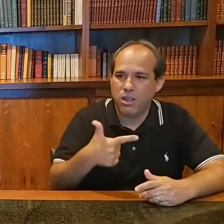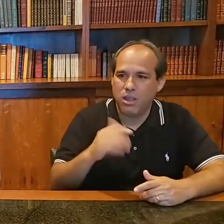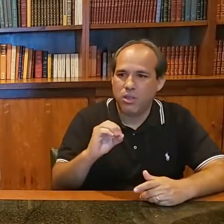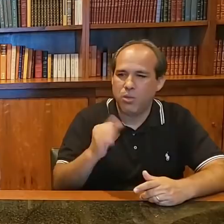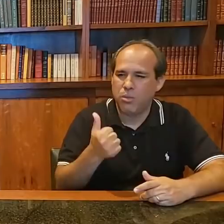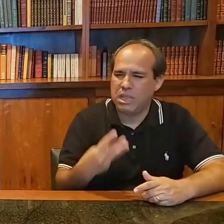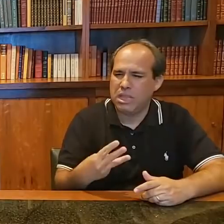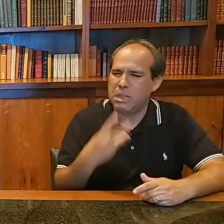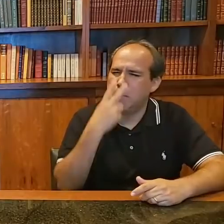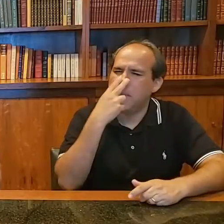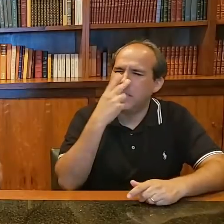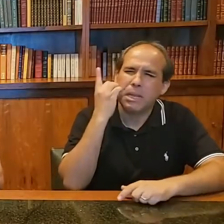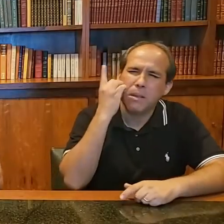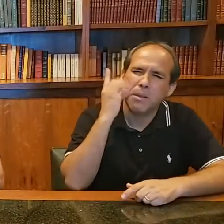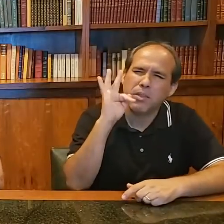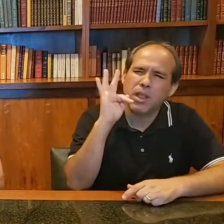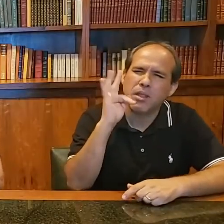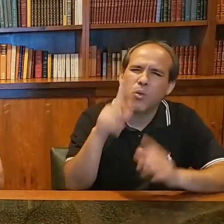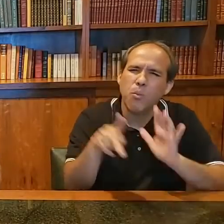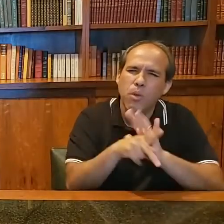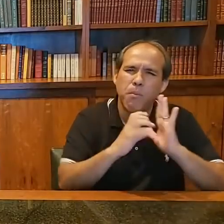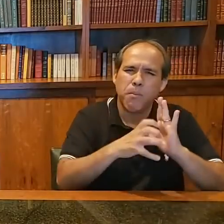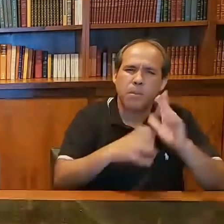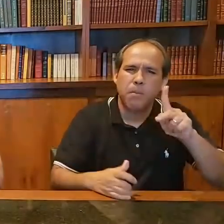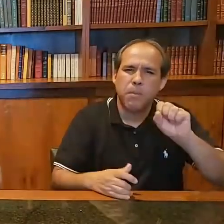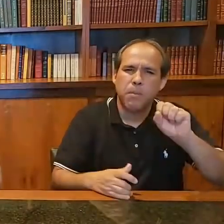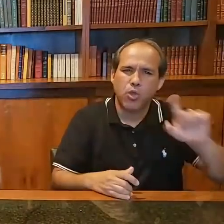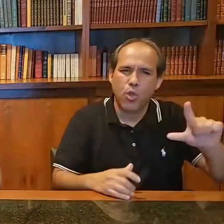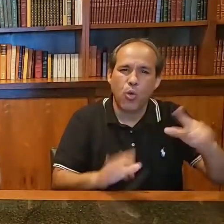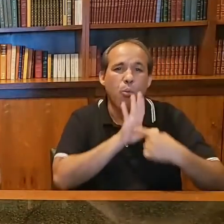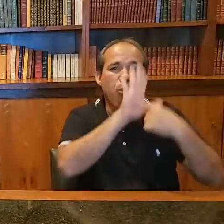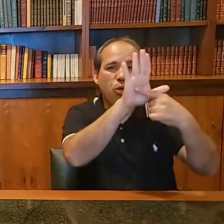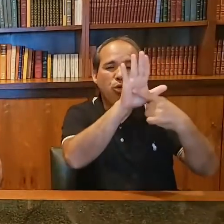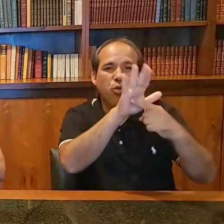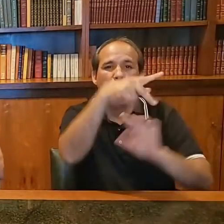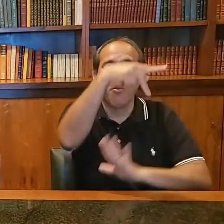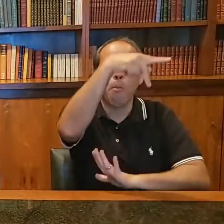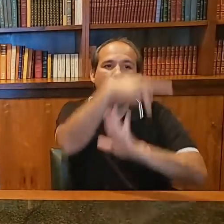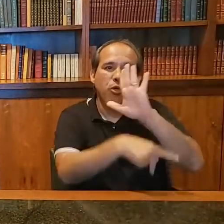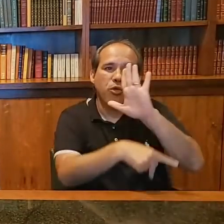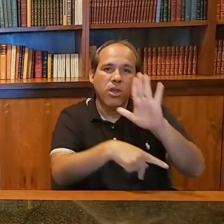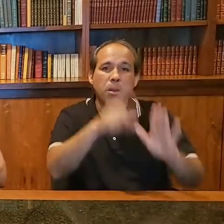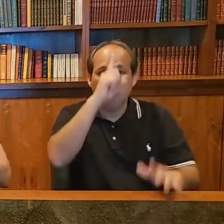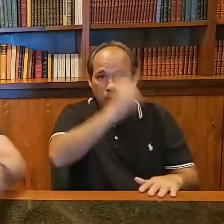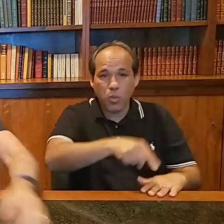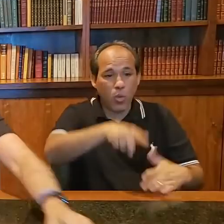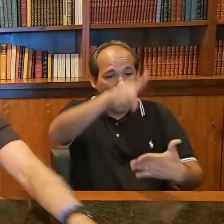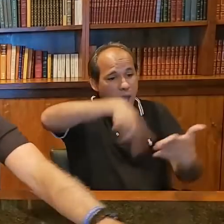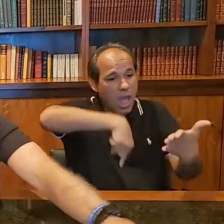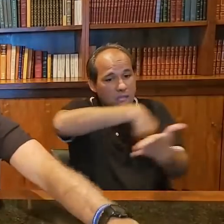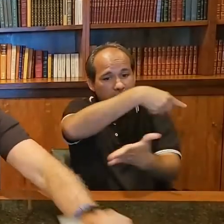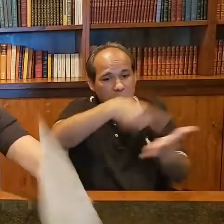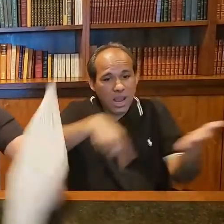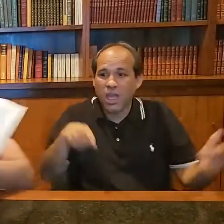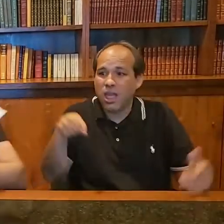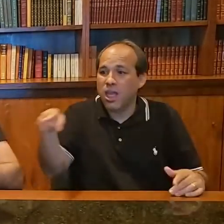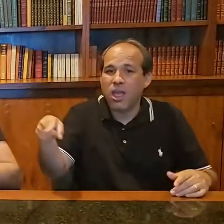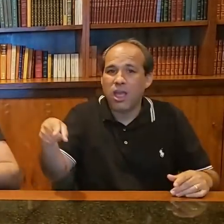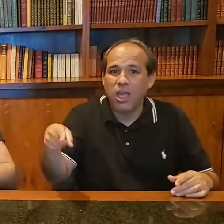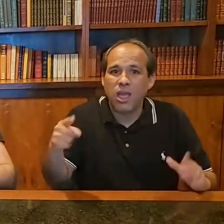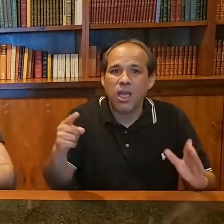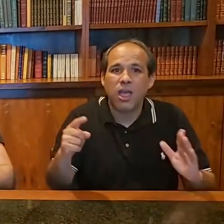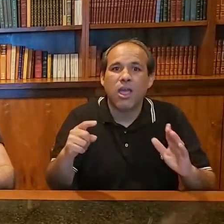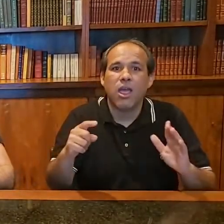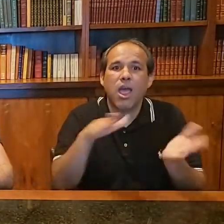um parlamentar, acho que era do PSOL, se não me engano, apresentou um projeto à Casa Legislativa para anular a sessão de 2 de abril